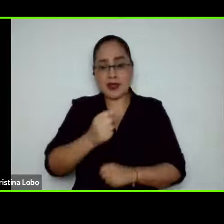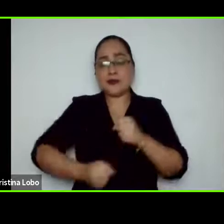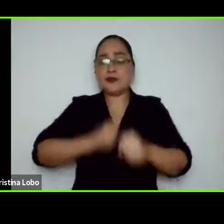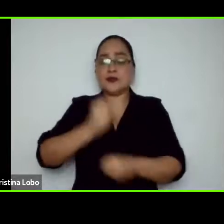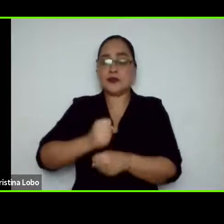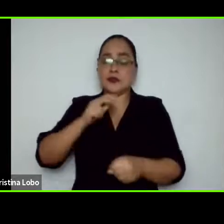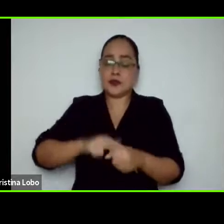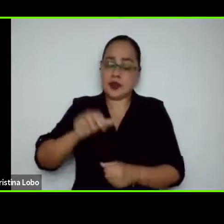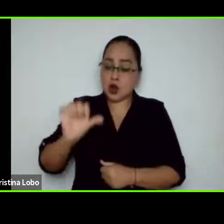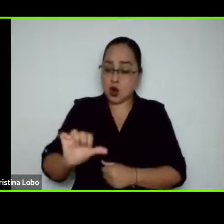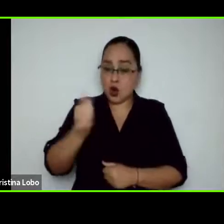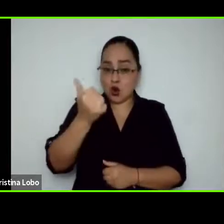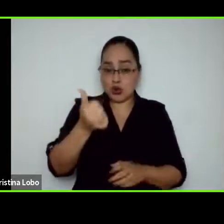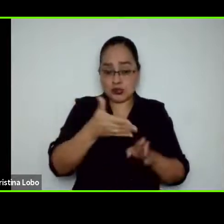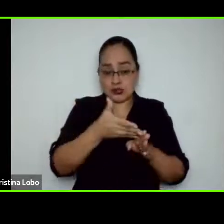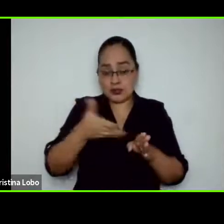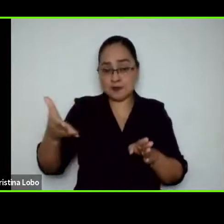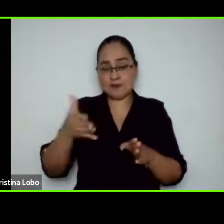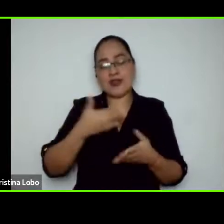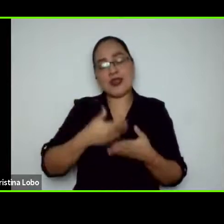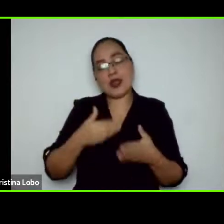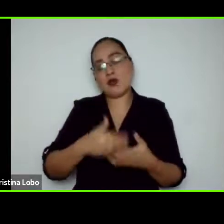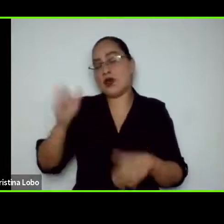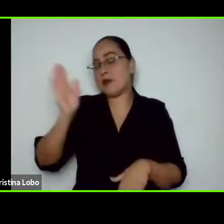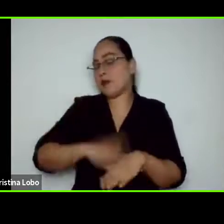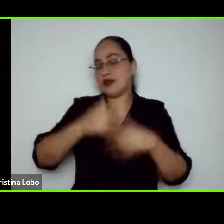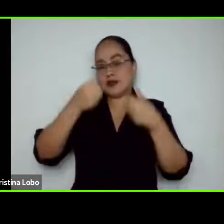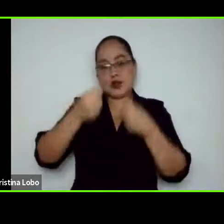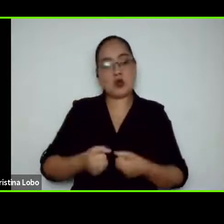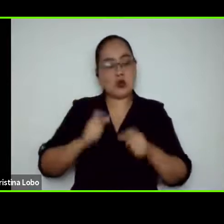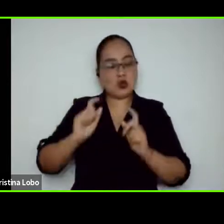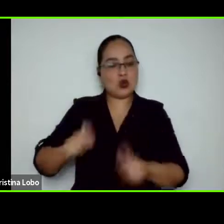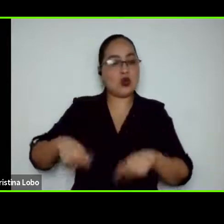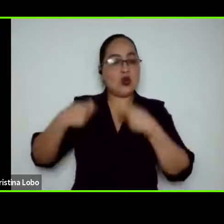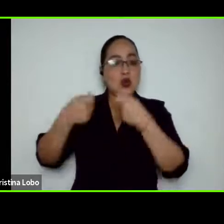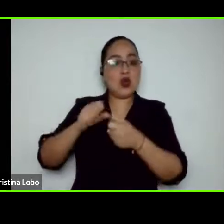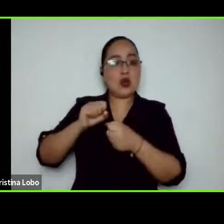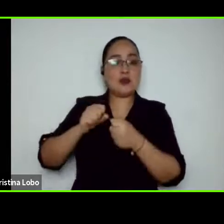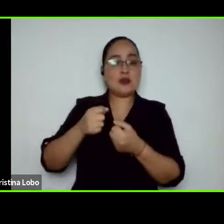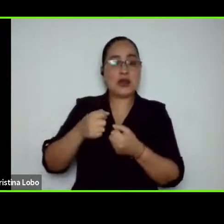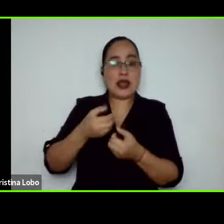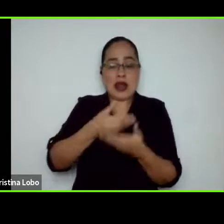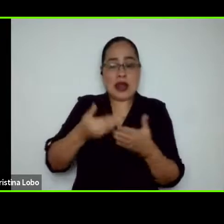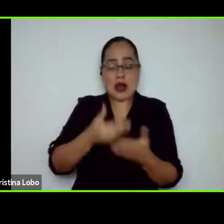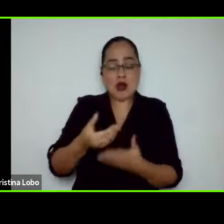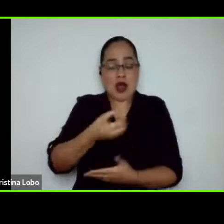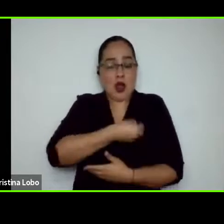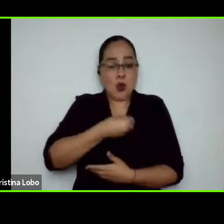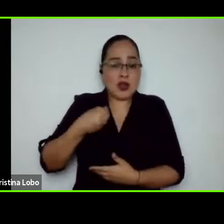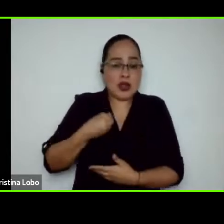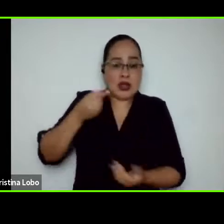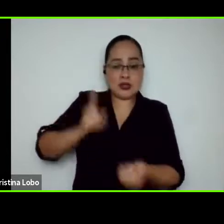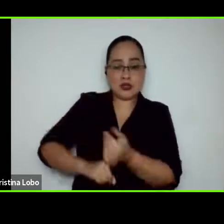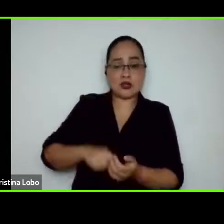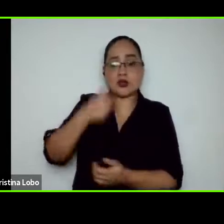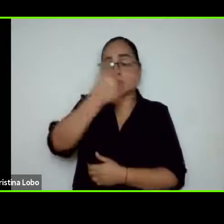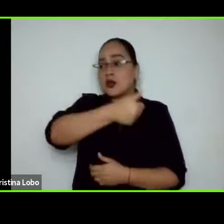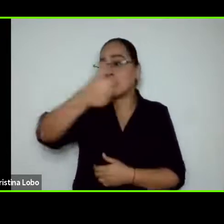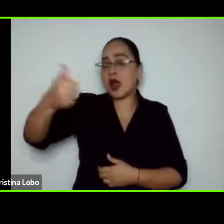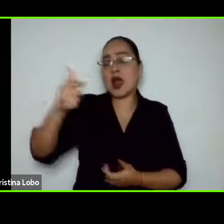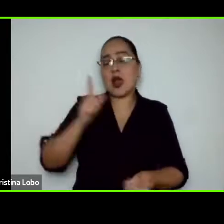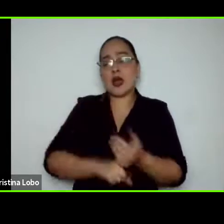2011 viene a sustentar esa obligatoriedad, ¿no?, por parte de los